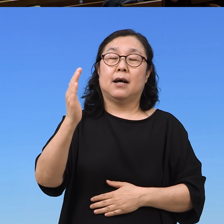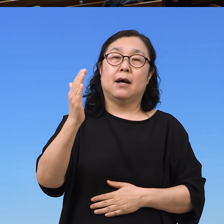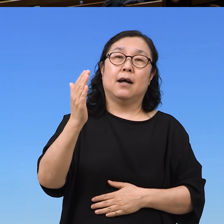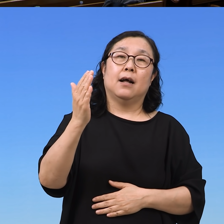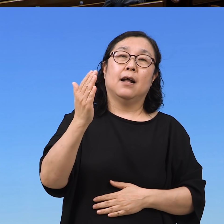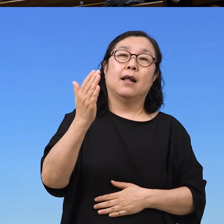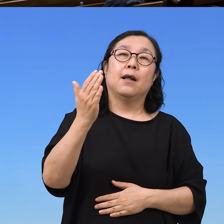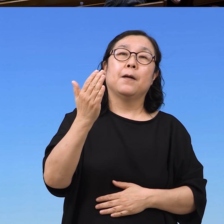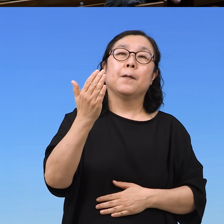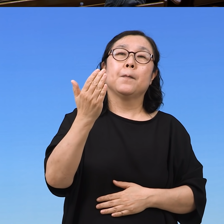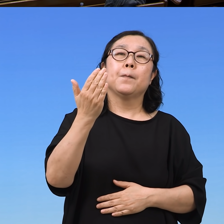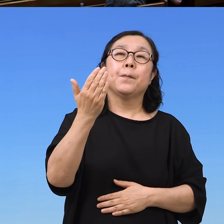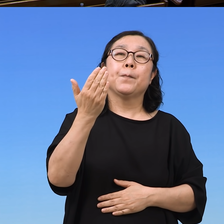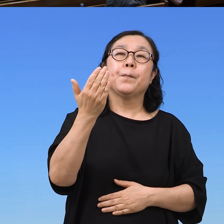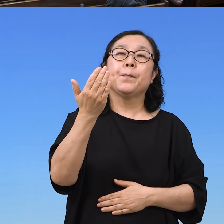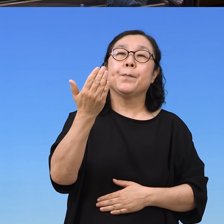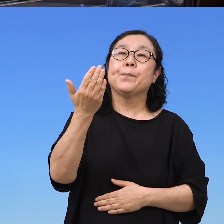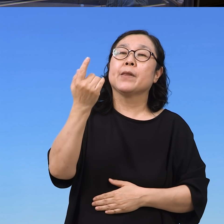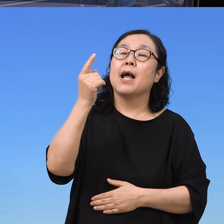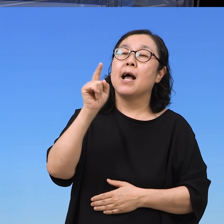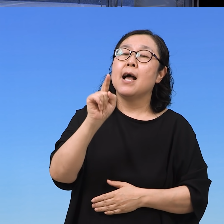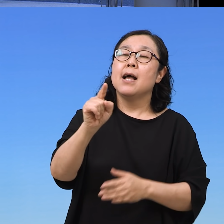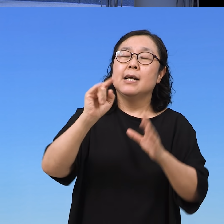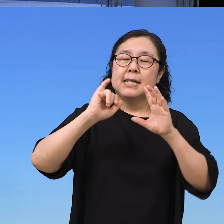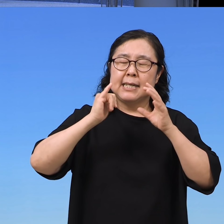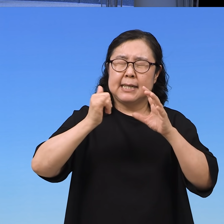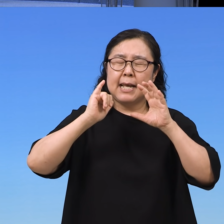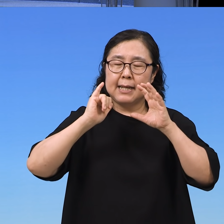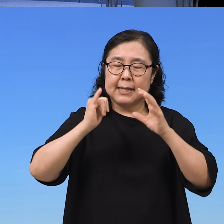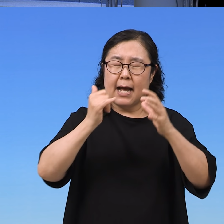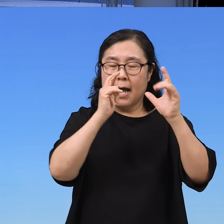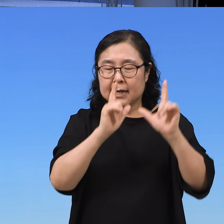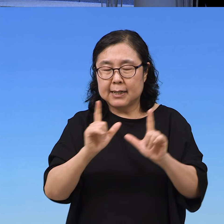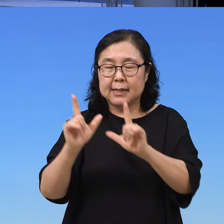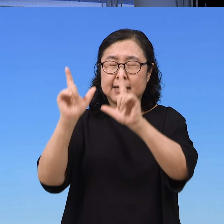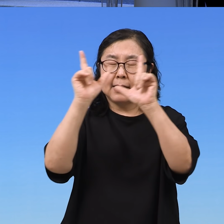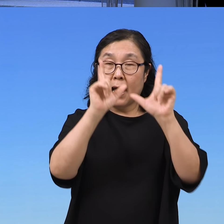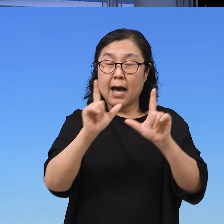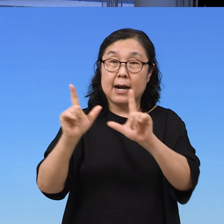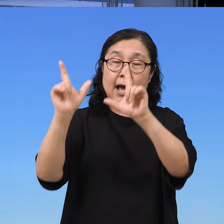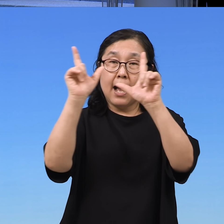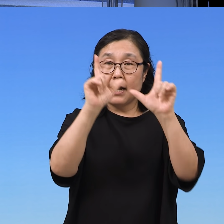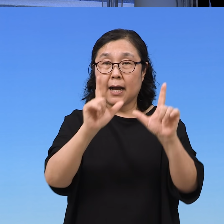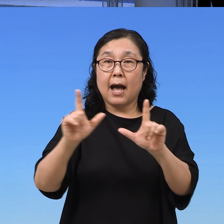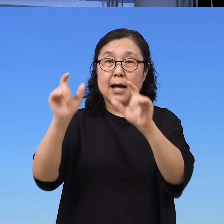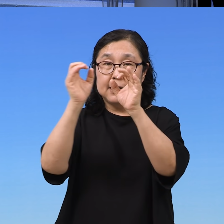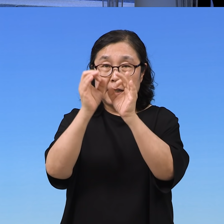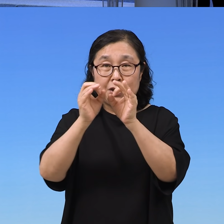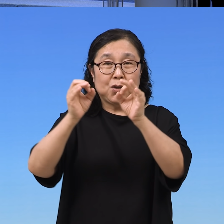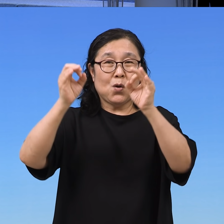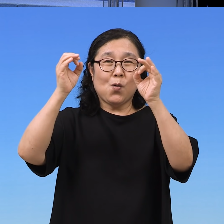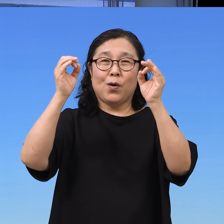우리 다시 한번 선포하기 원합니다. 이 세상을 살아가는 동안에